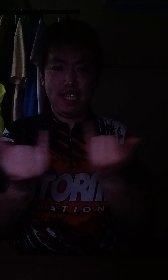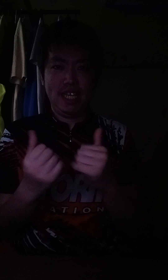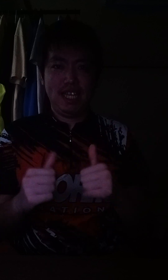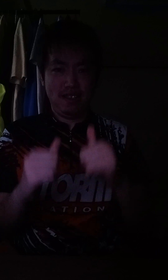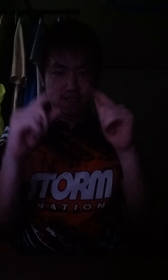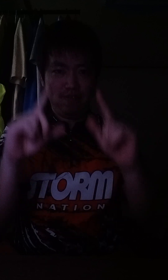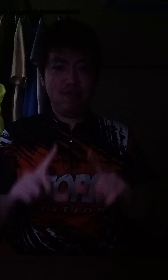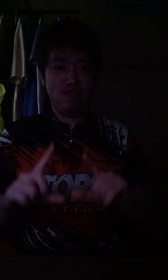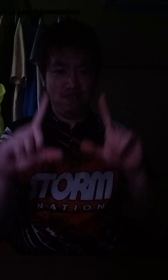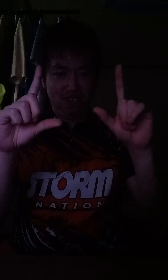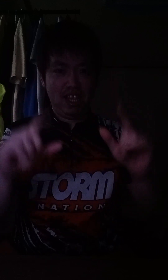입학